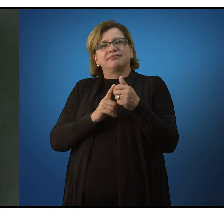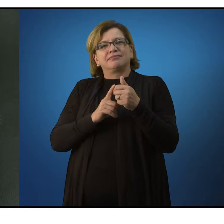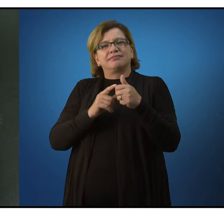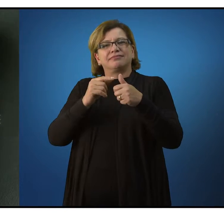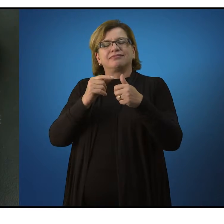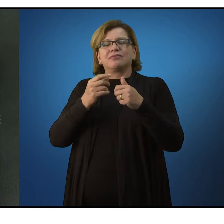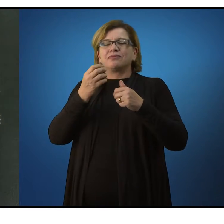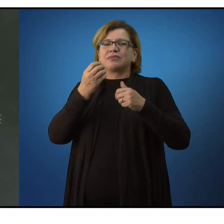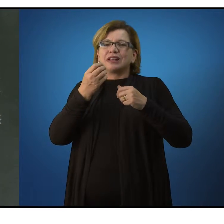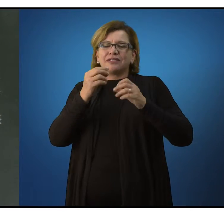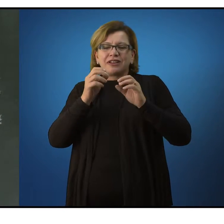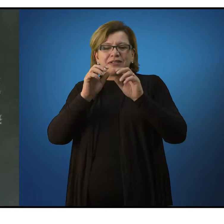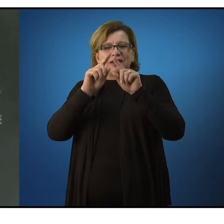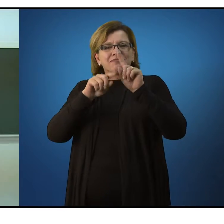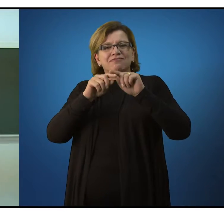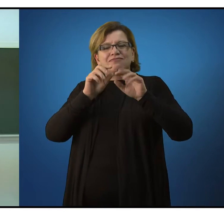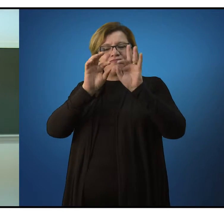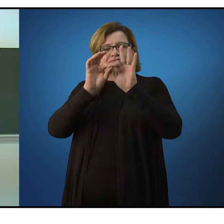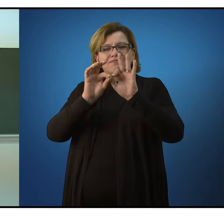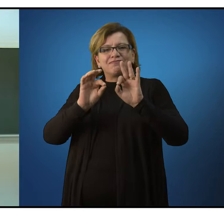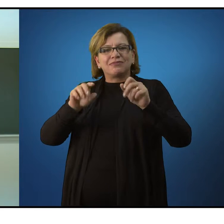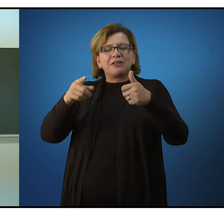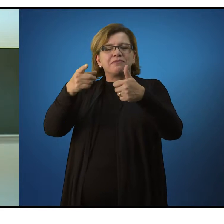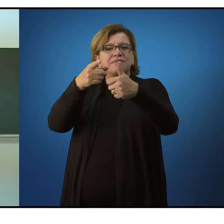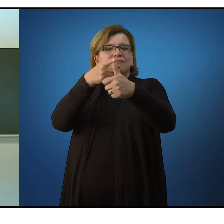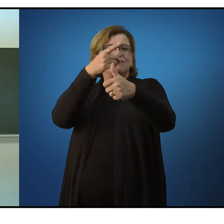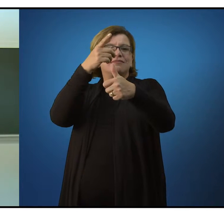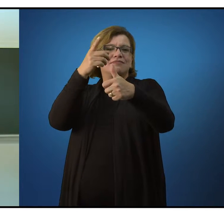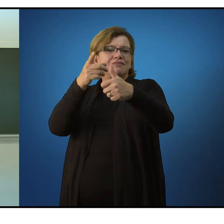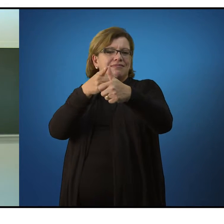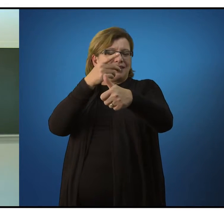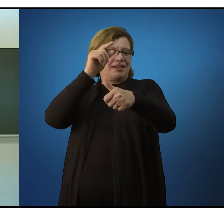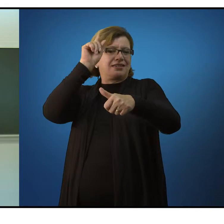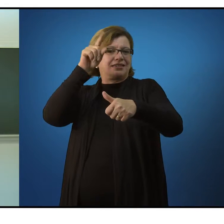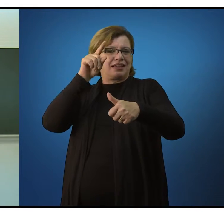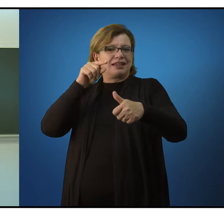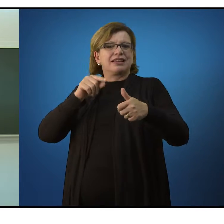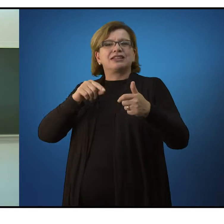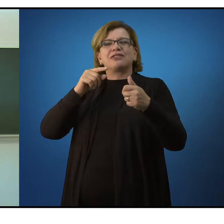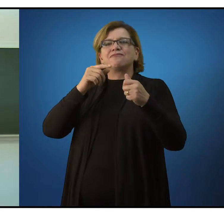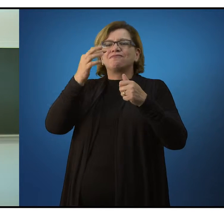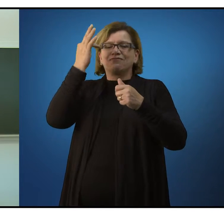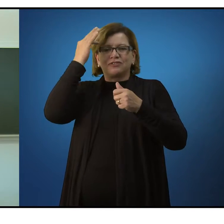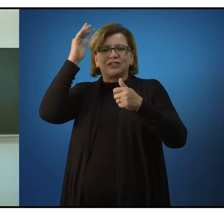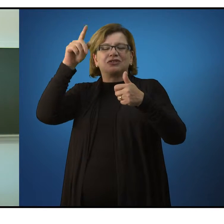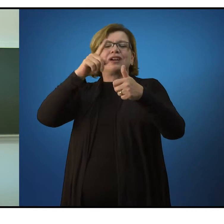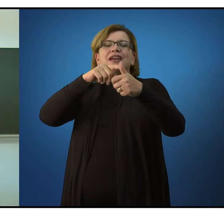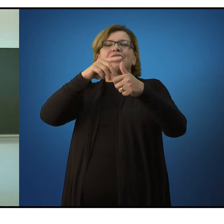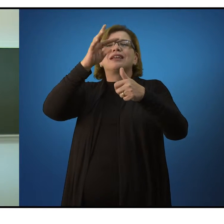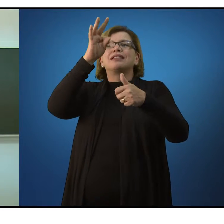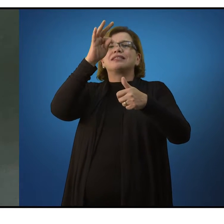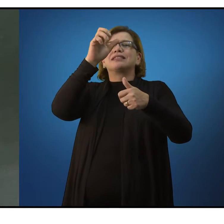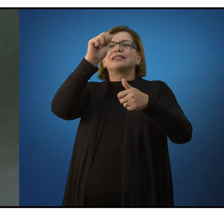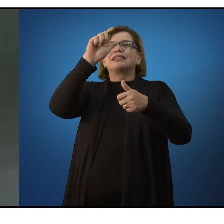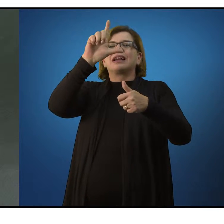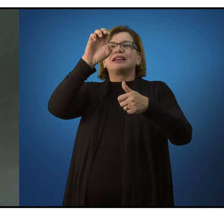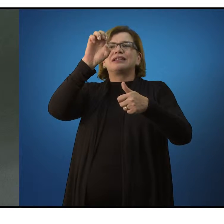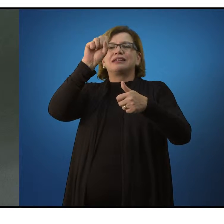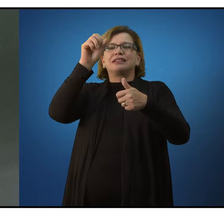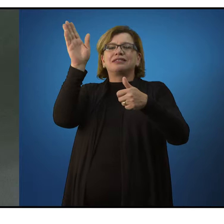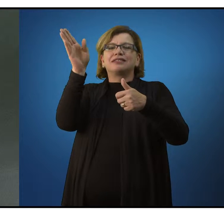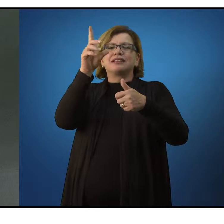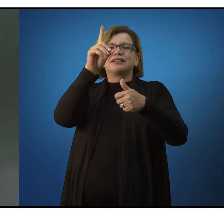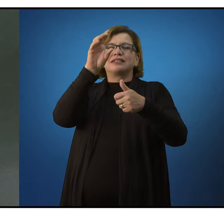Ou seja, a substância primeira. Dentre eles, Tales